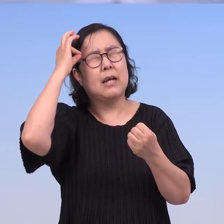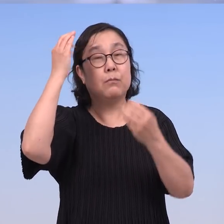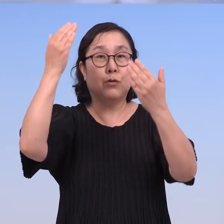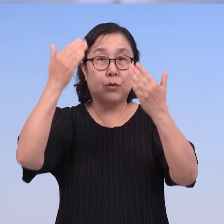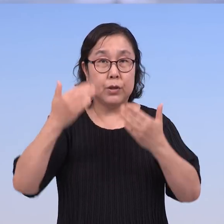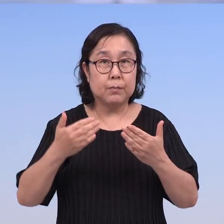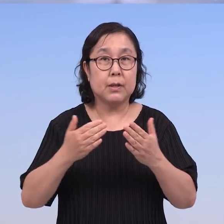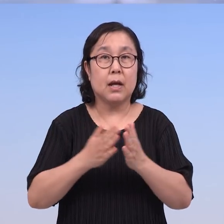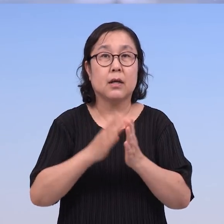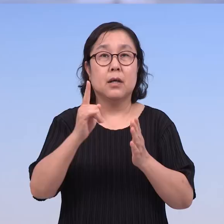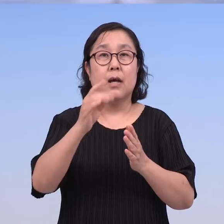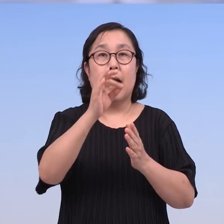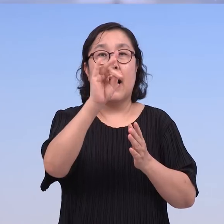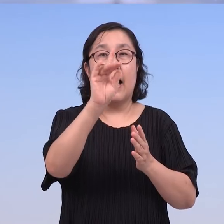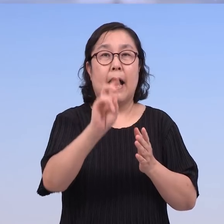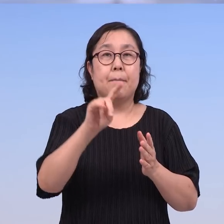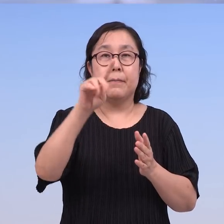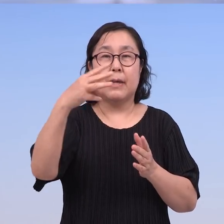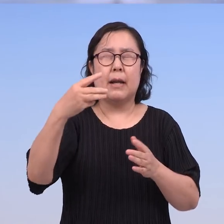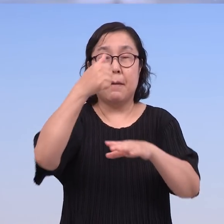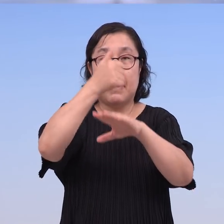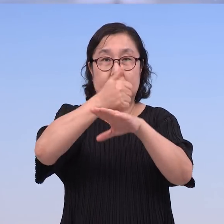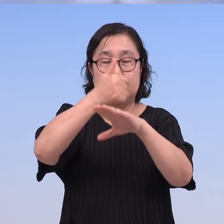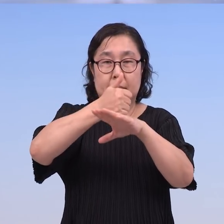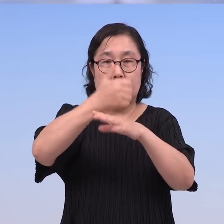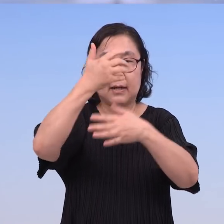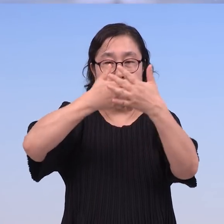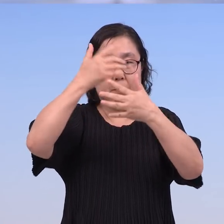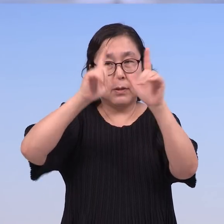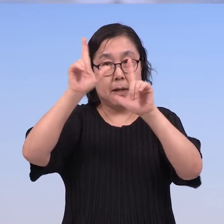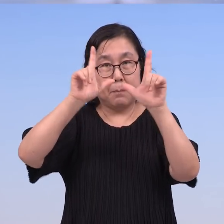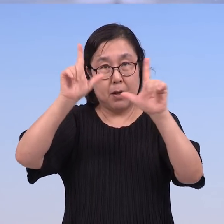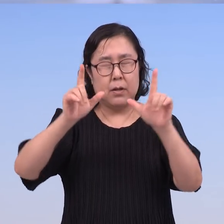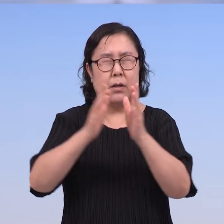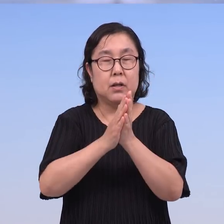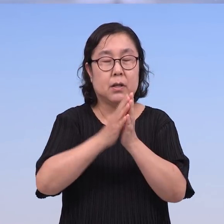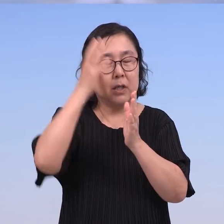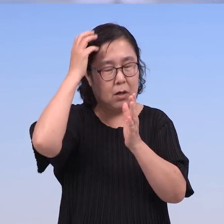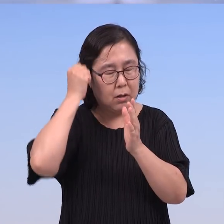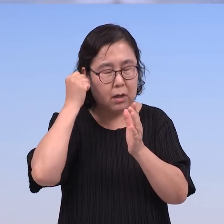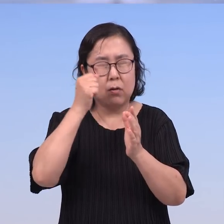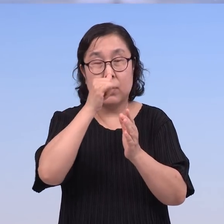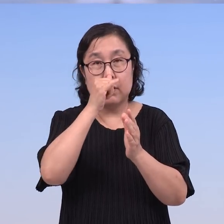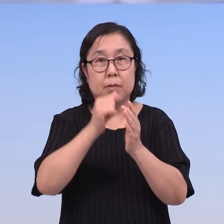영화인데요, 저는 그 영화의 맨 마지막 장면을 잊을 수가 없습니다. 그 영화는